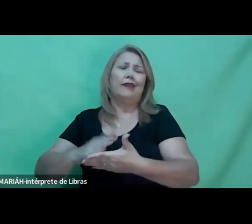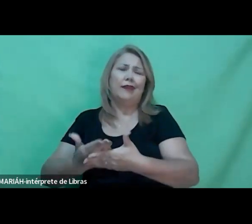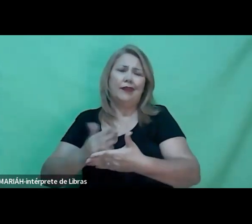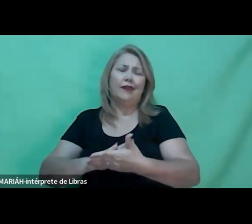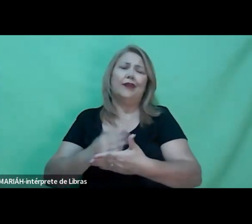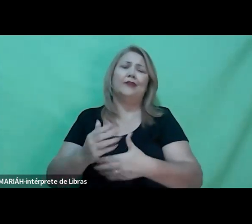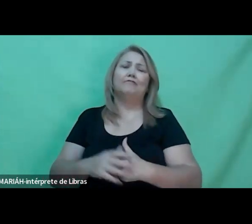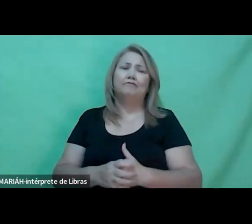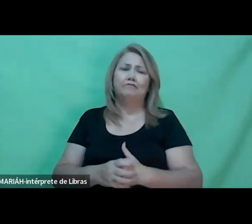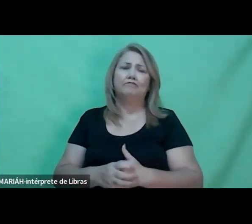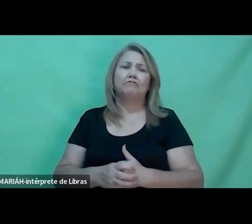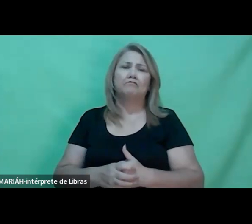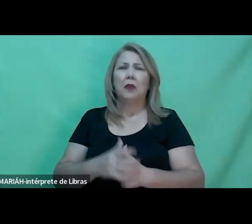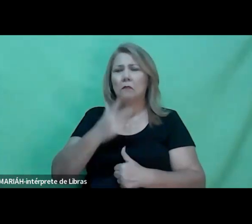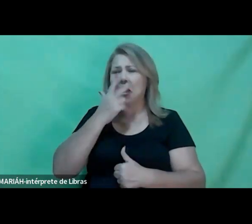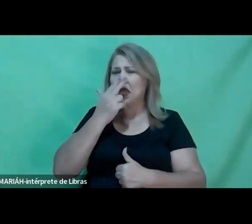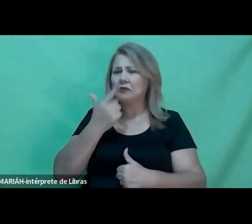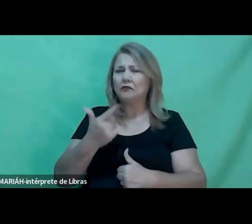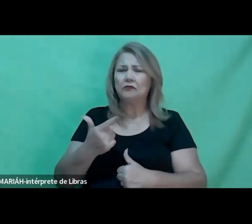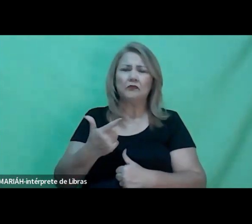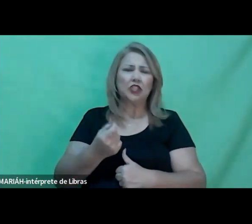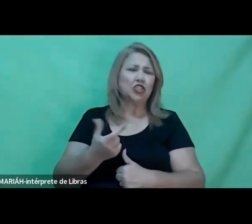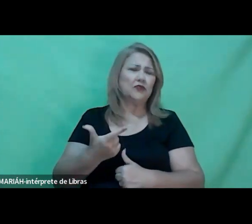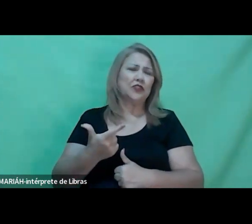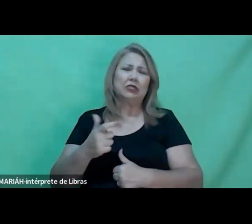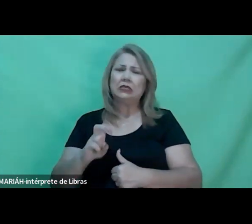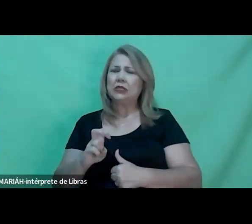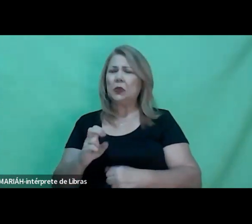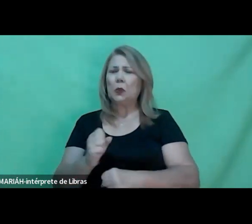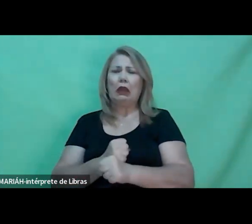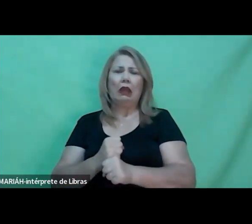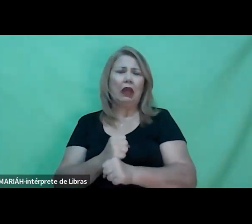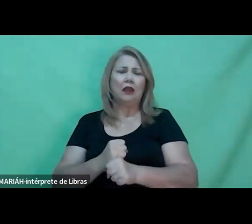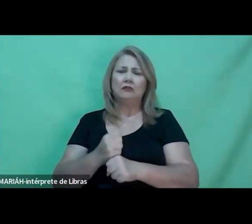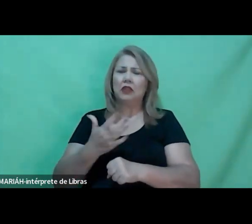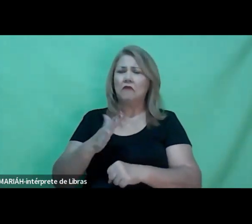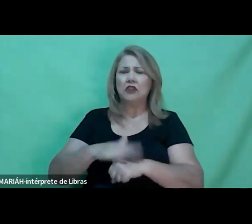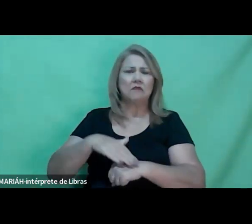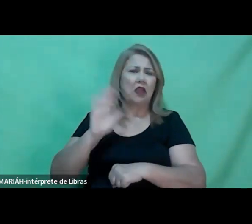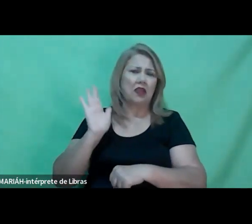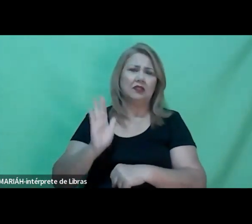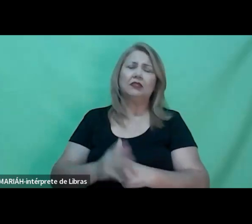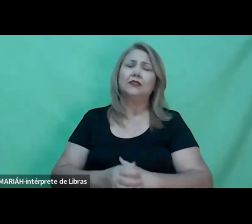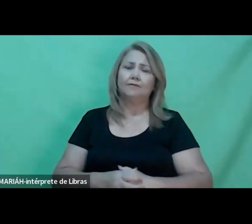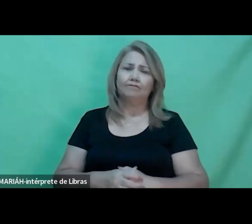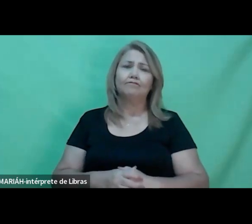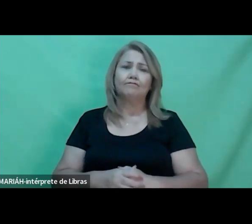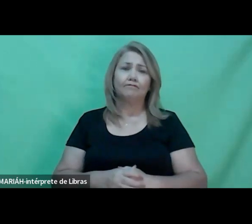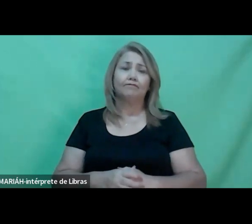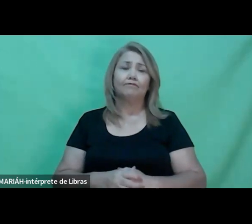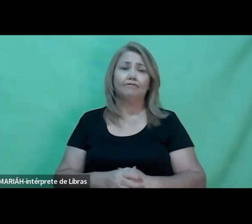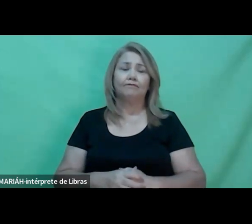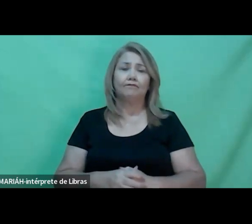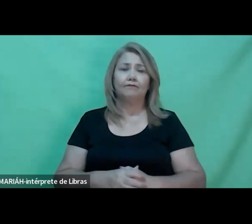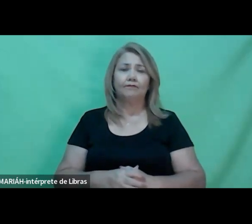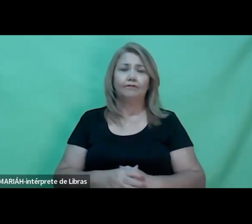vez unos 20 25 años o tal vez más Eh me he dado cuenta que